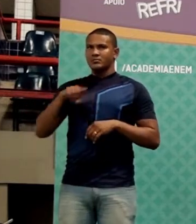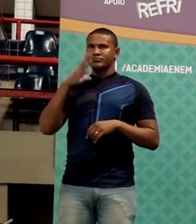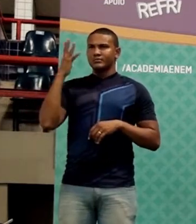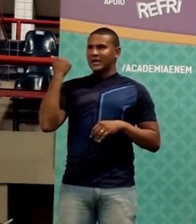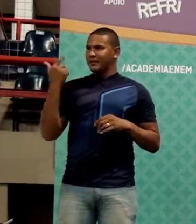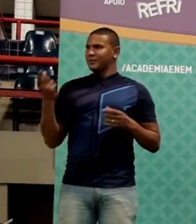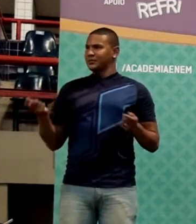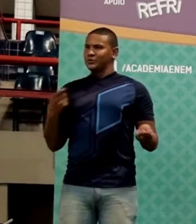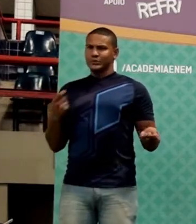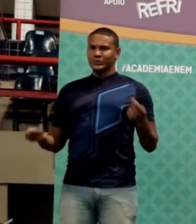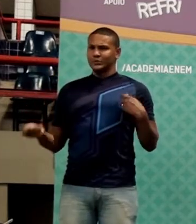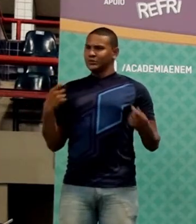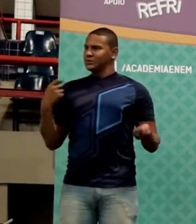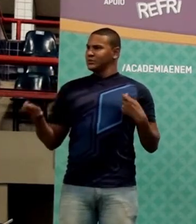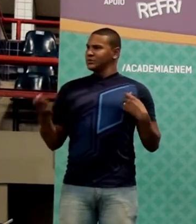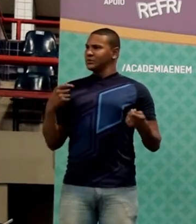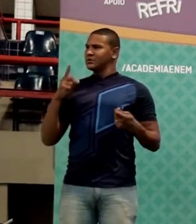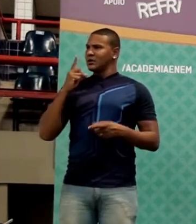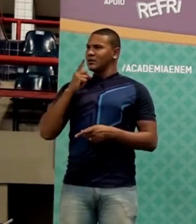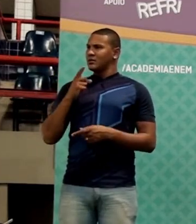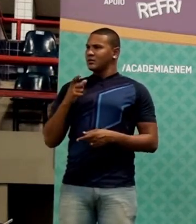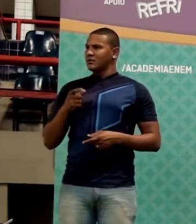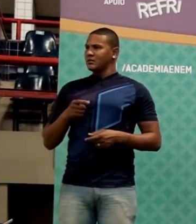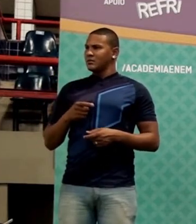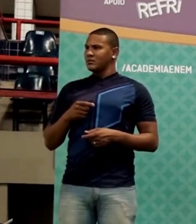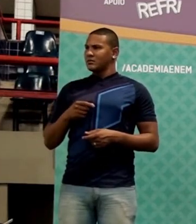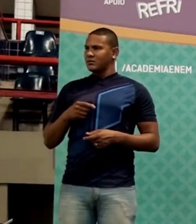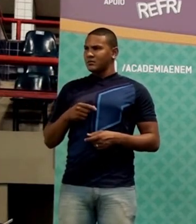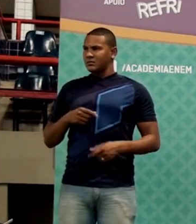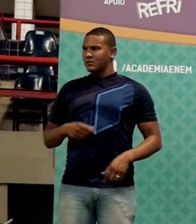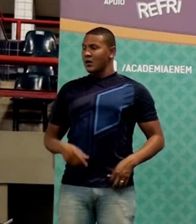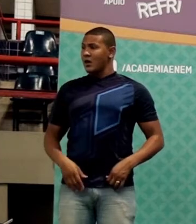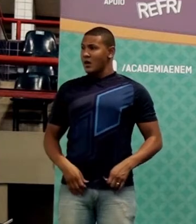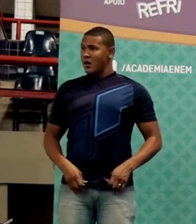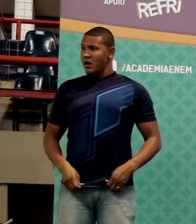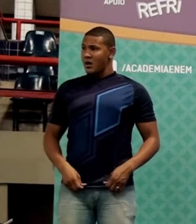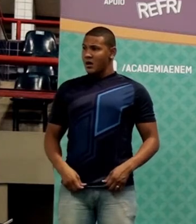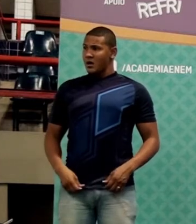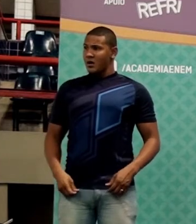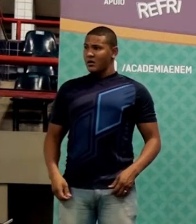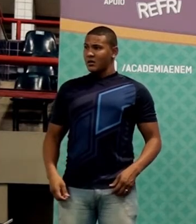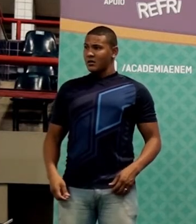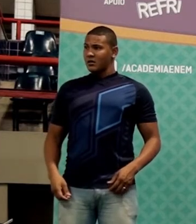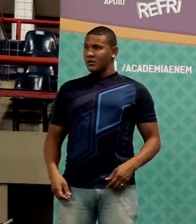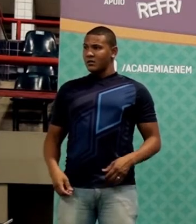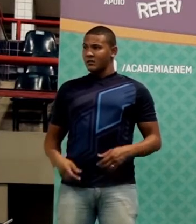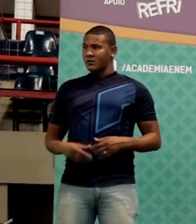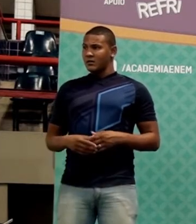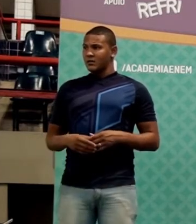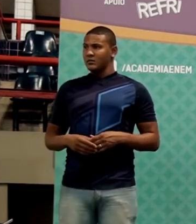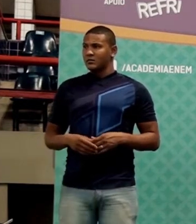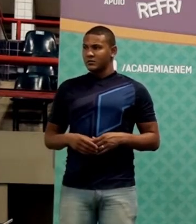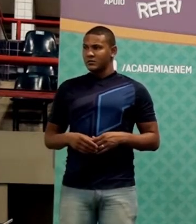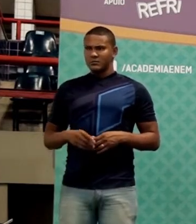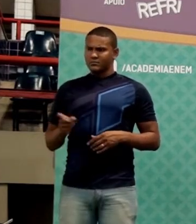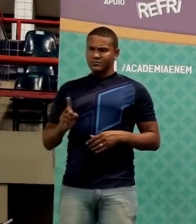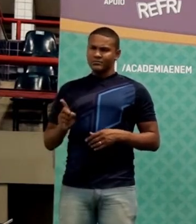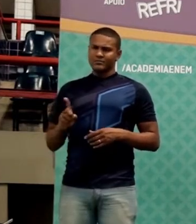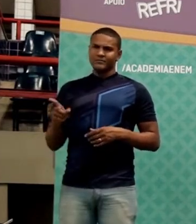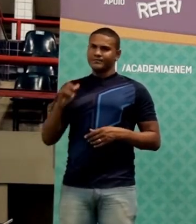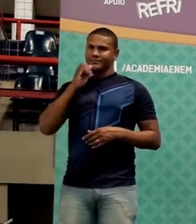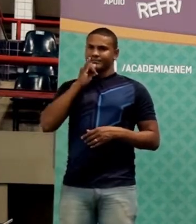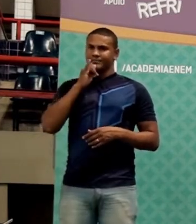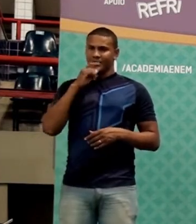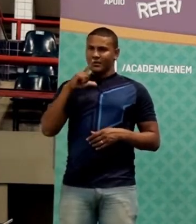quadrilhas. Gente, vocês já viram como as quadrilhas são animadas, como o povo dança, como o povo pula, e passa por baixo, e passa